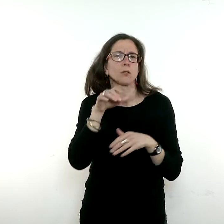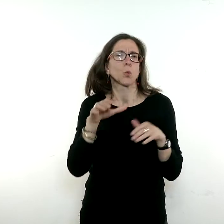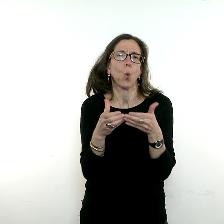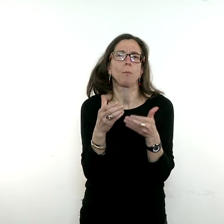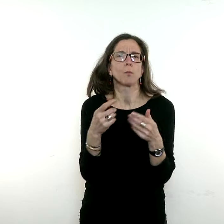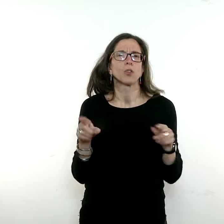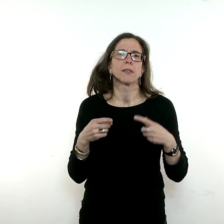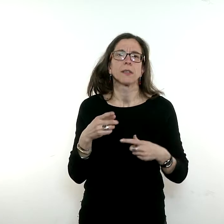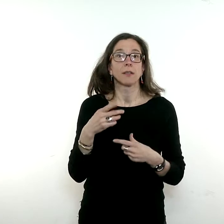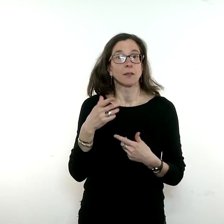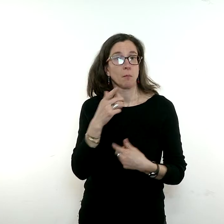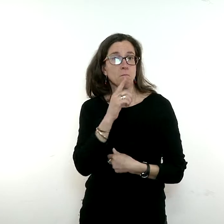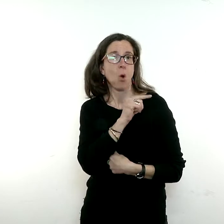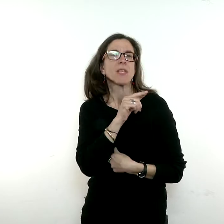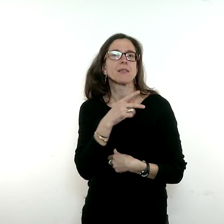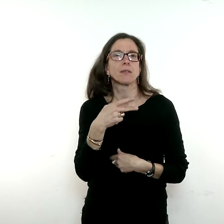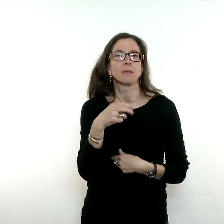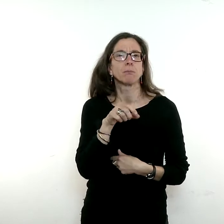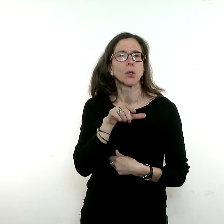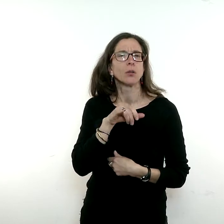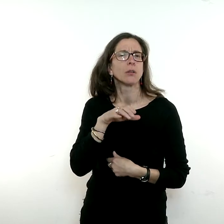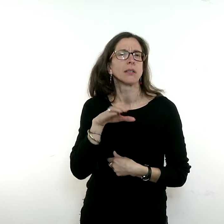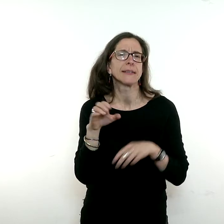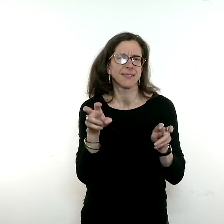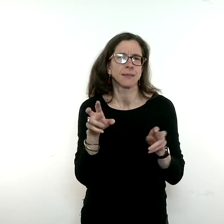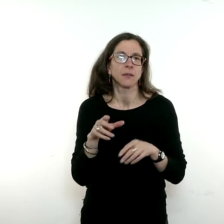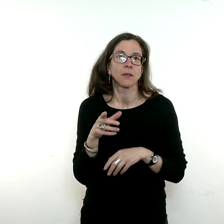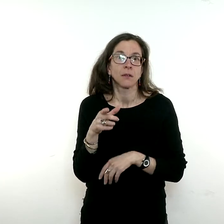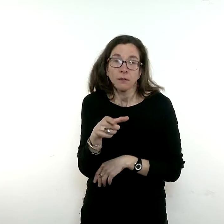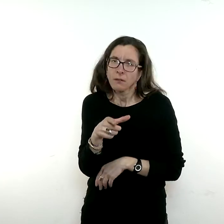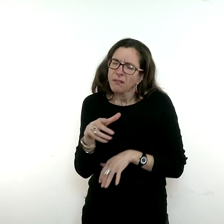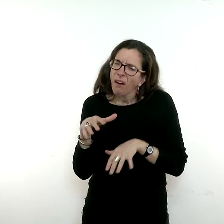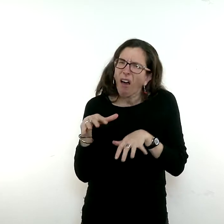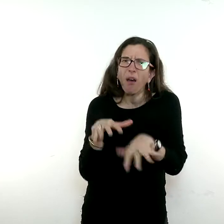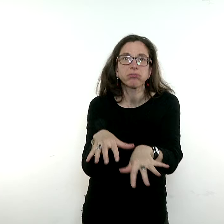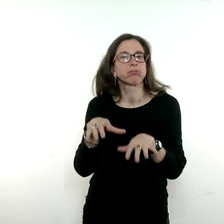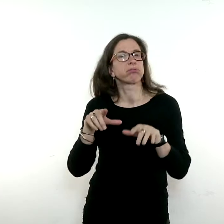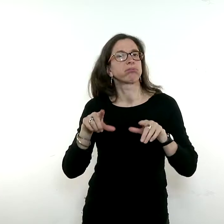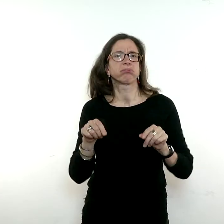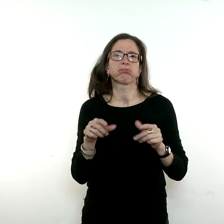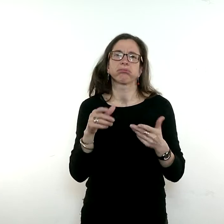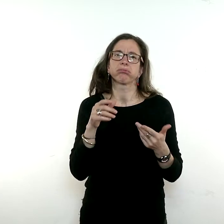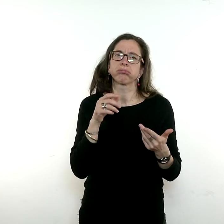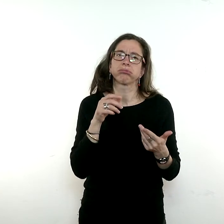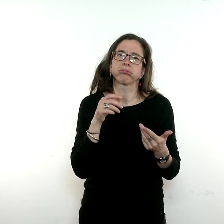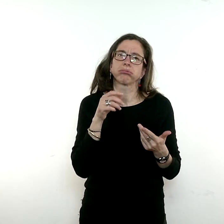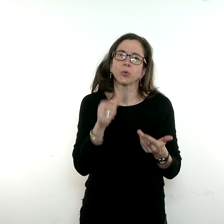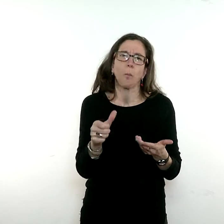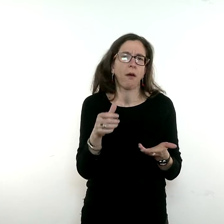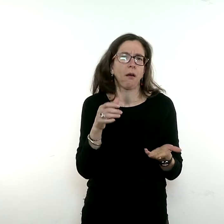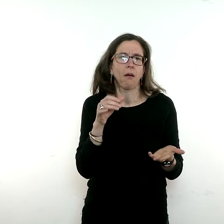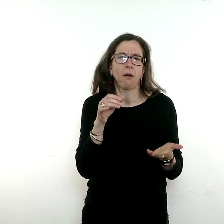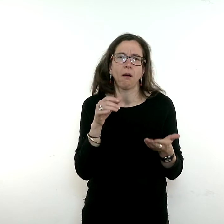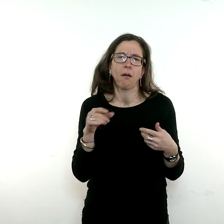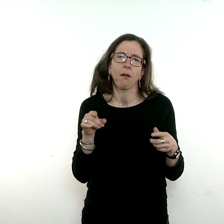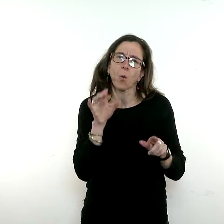journalistes nationaux qui seront présents au Coran. Voilà, c'est une... Franchement, on ne peut que lui dire merci pour